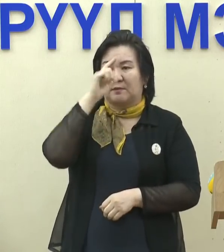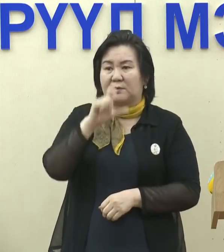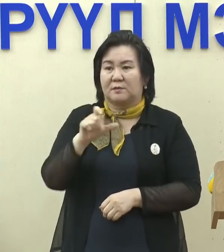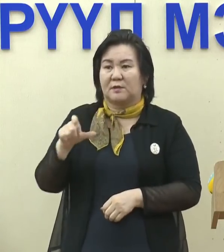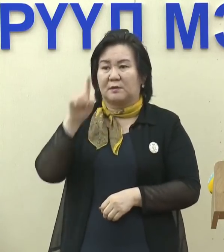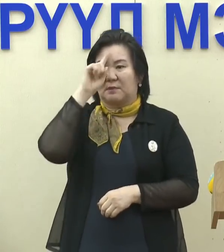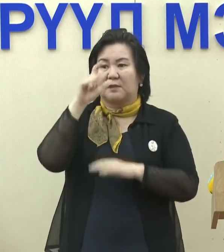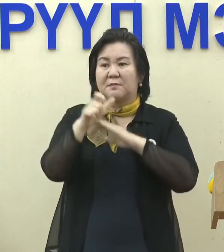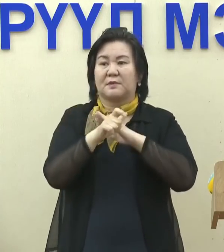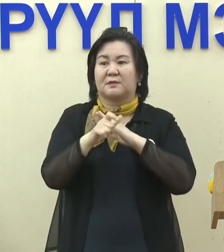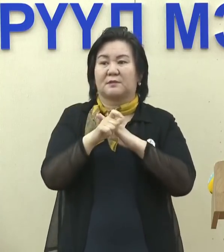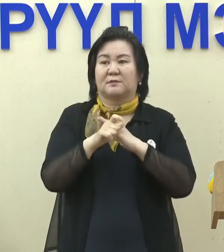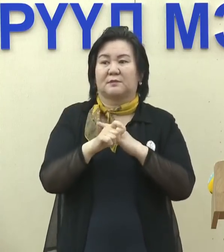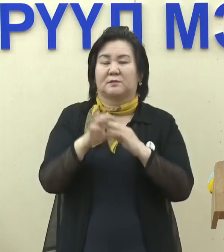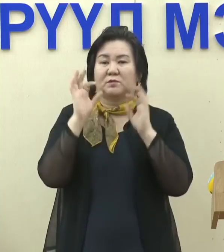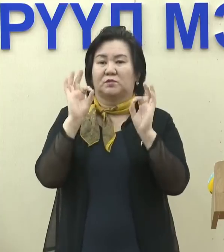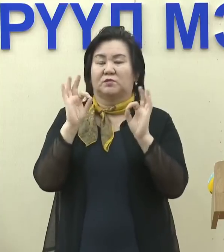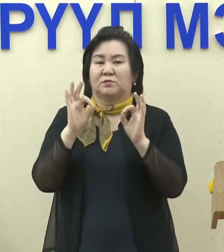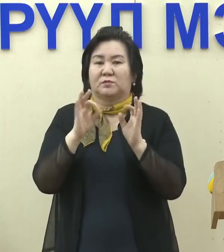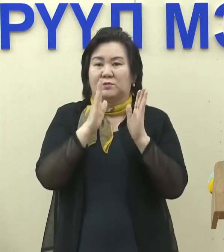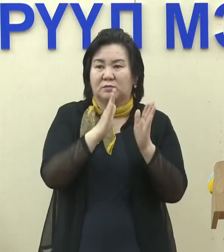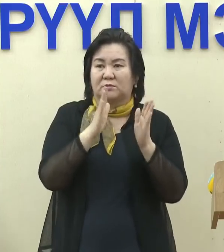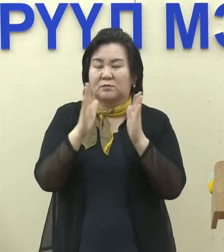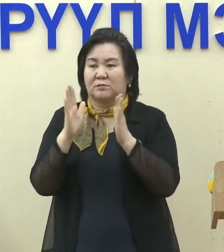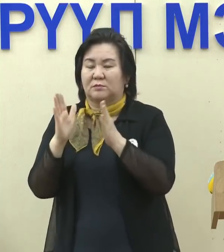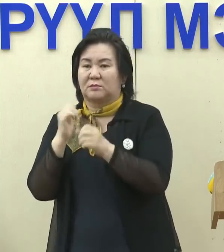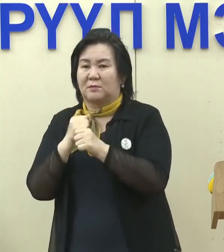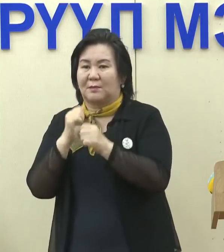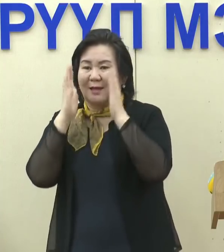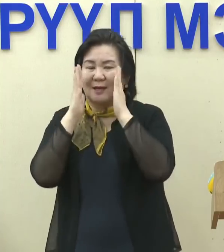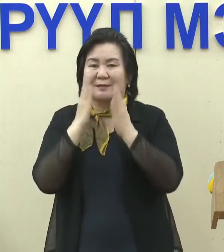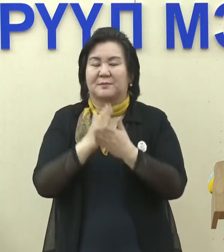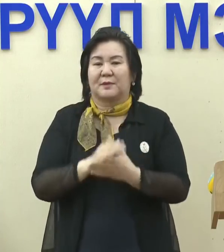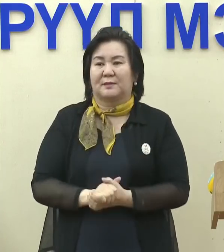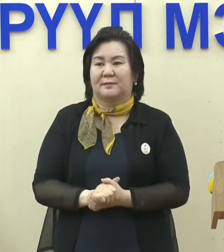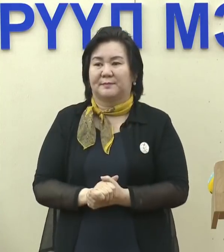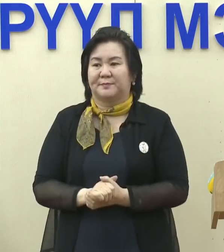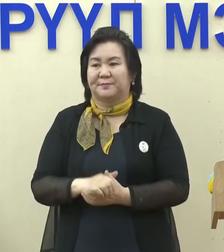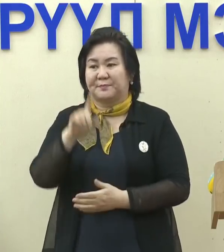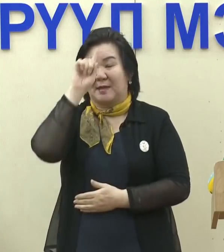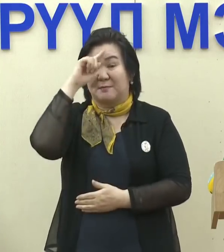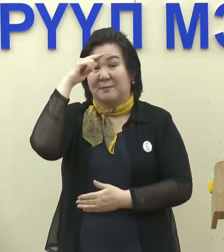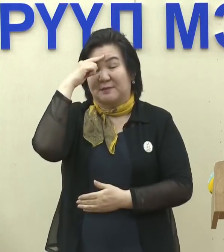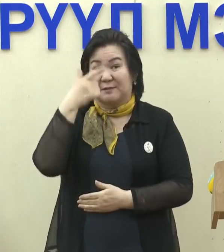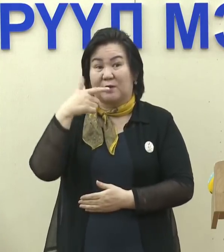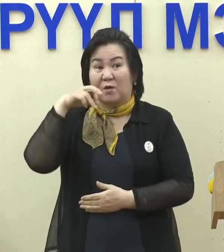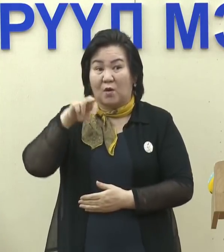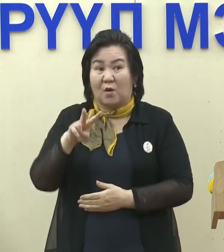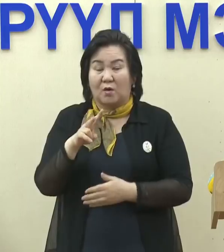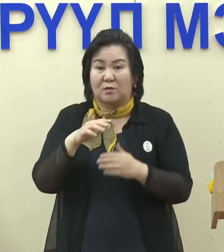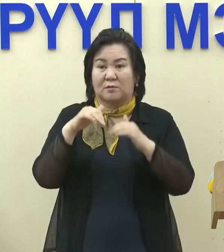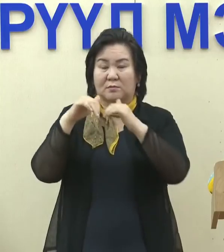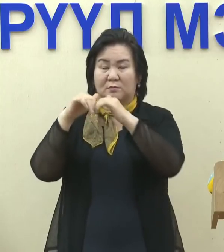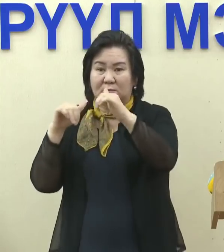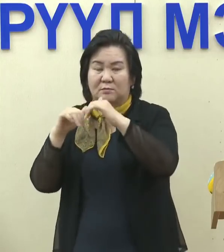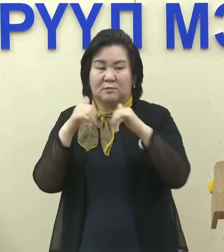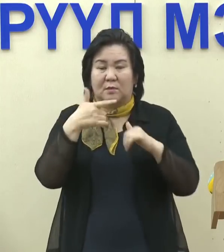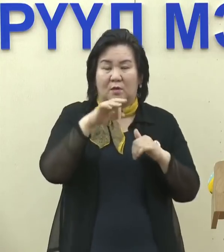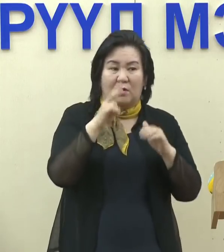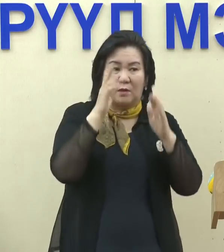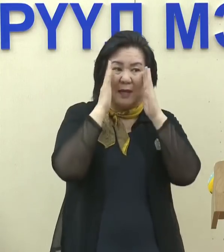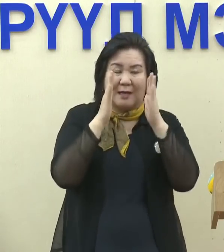эмнэлгийн мэрэгжилтнүүдэд бол зөв байршуулж тавихад их анхаарч байна. За ингээд эмч нараа бол гол байршуулахад ажиглаж анхаарч байгаа